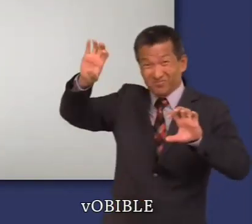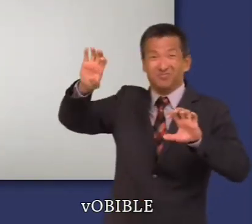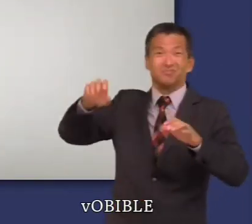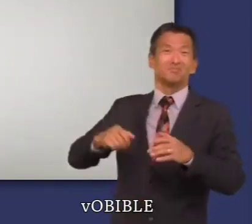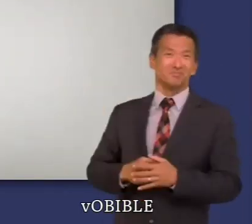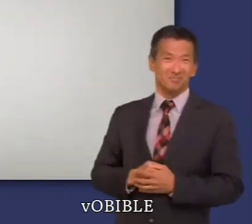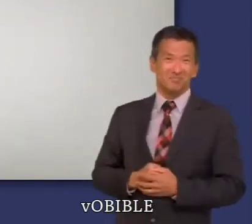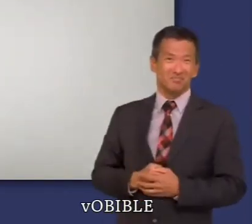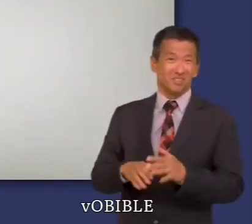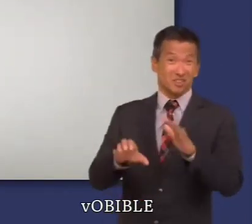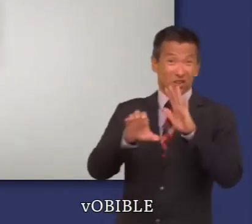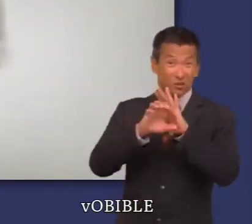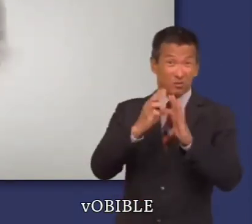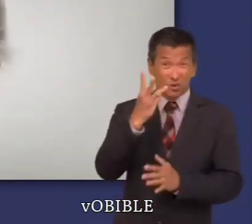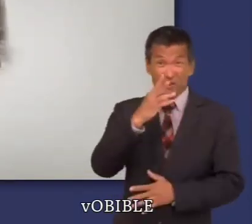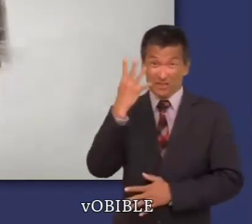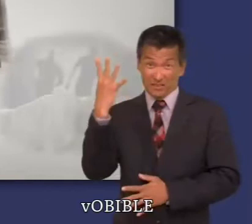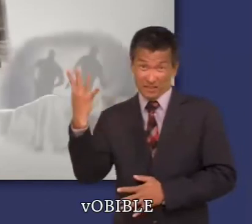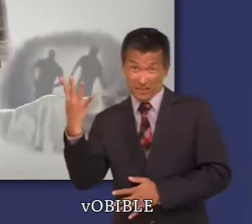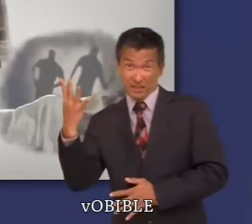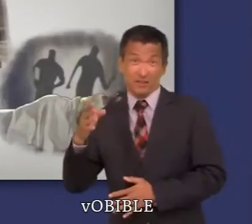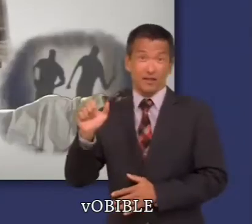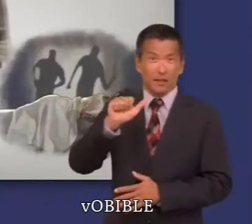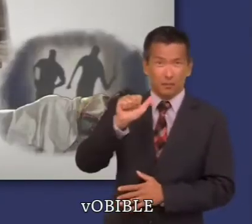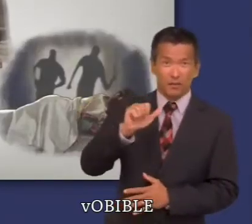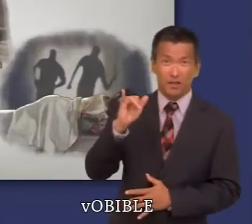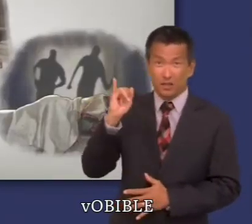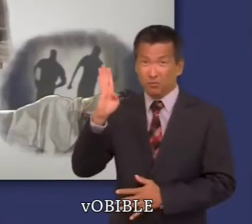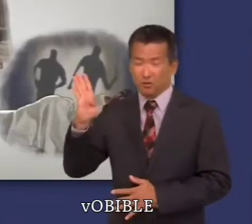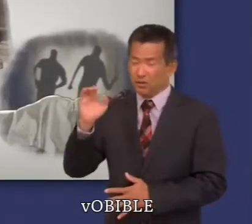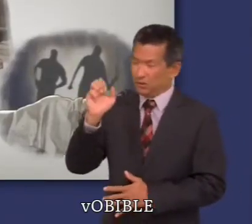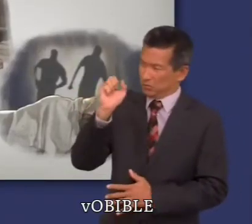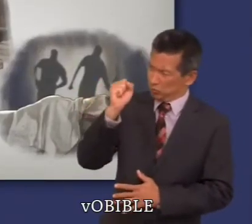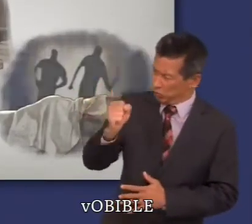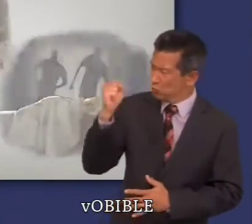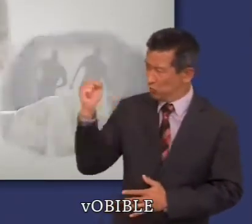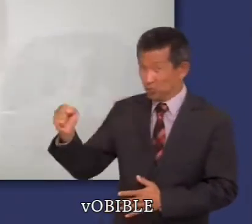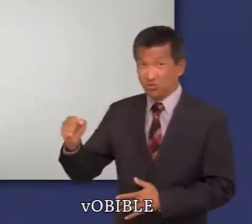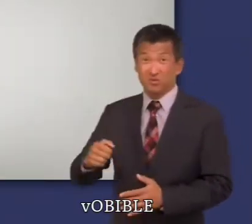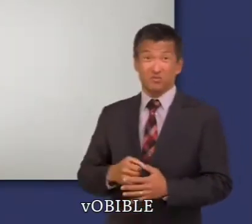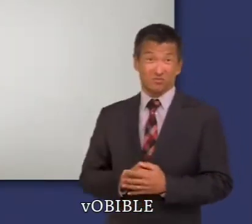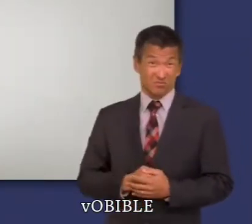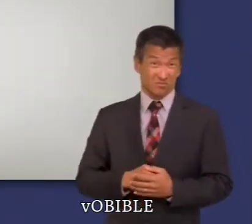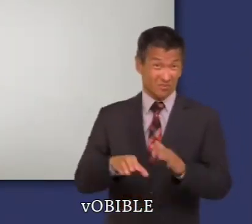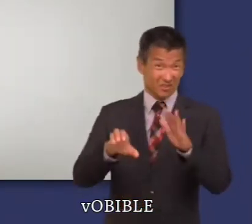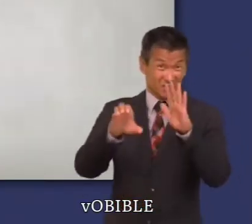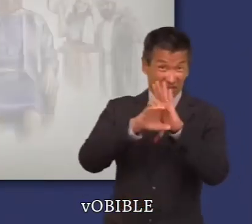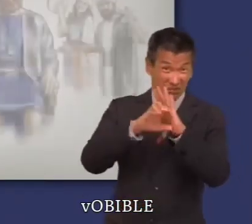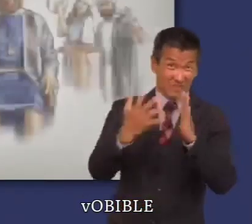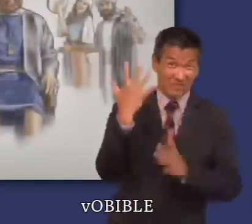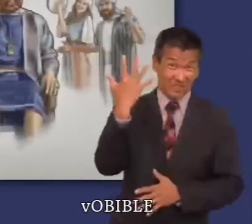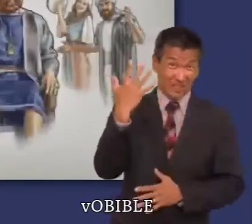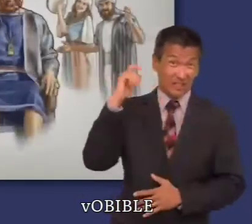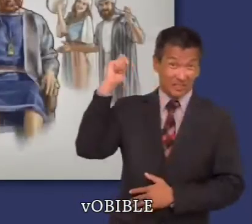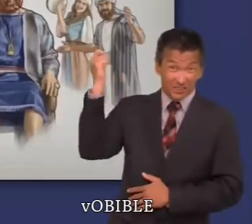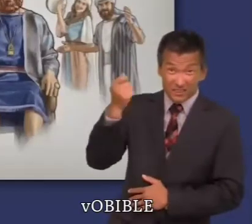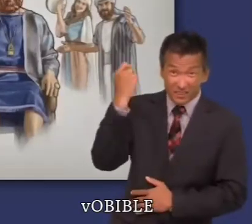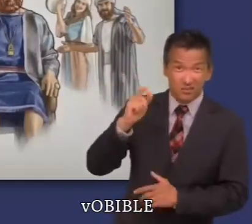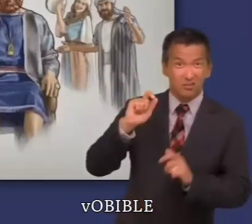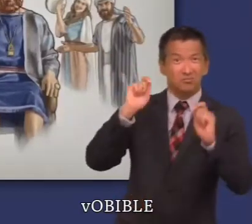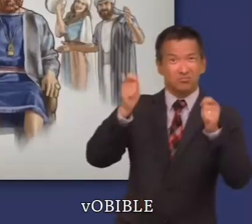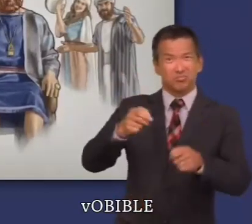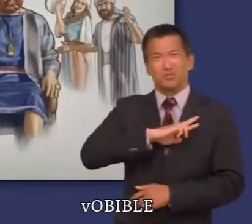Le reste de 2 Samuel peut être divisé en 2 parties. Les chapitres 2 à 4 couvrent la période où David est roi